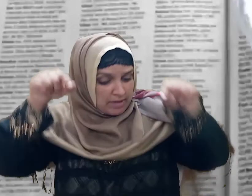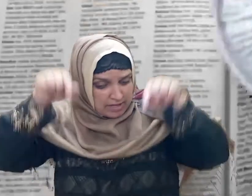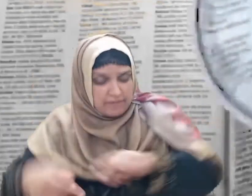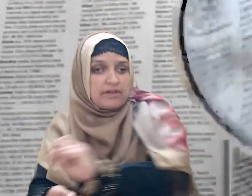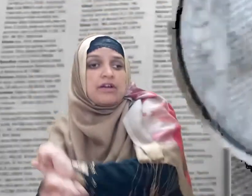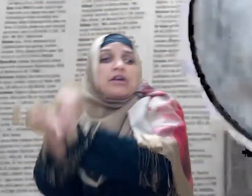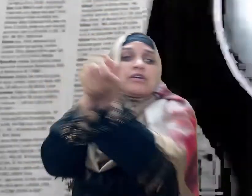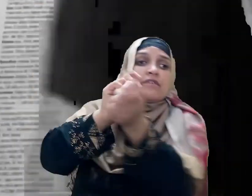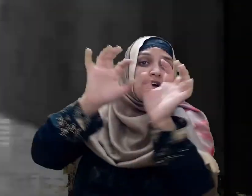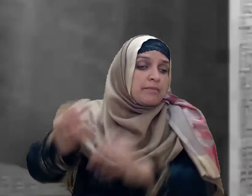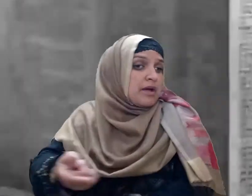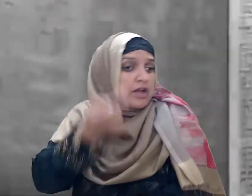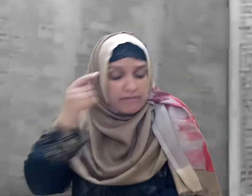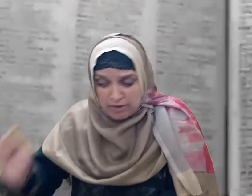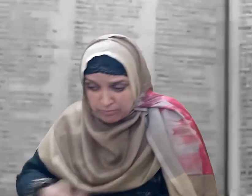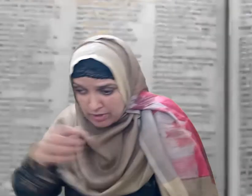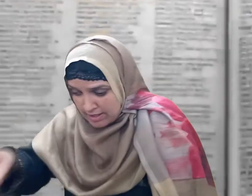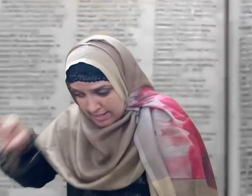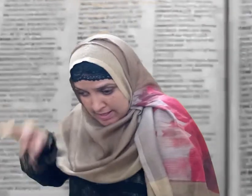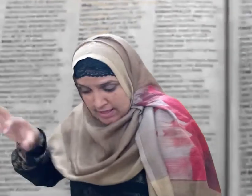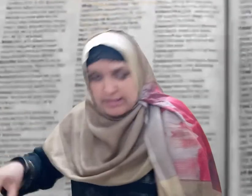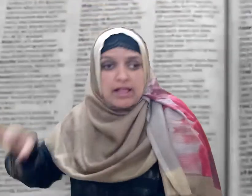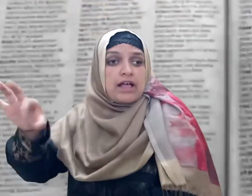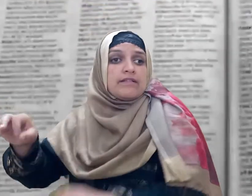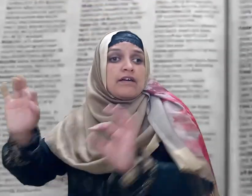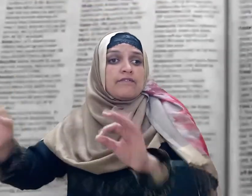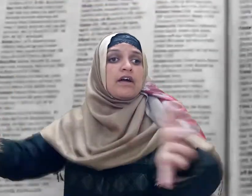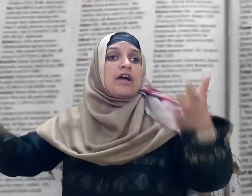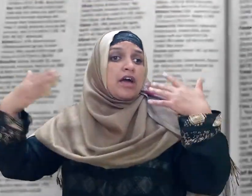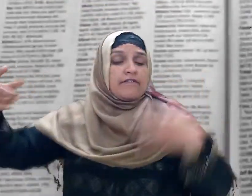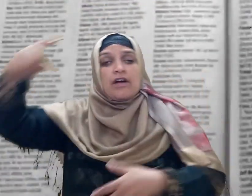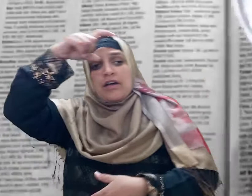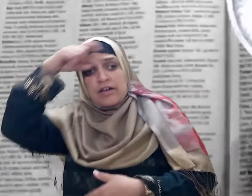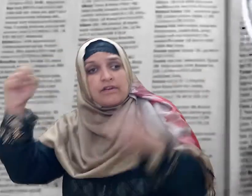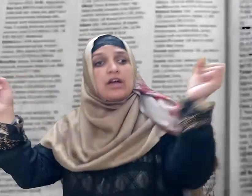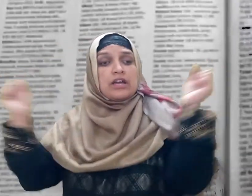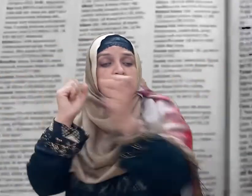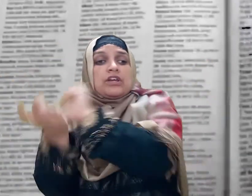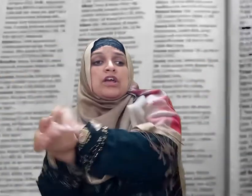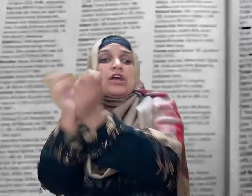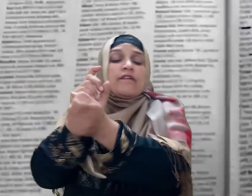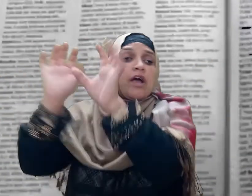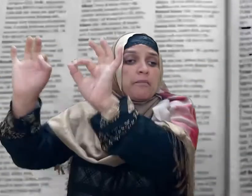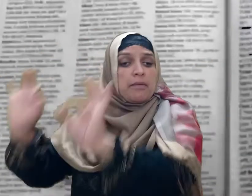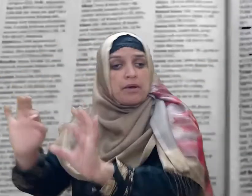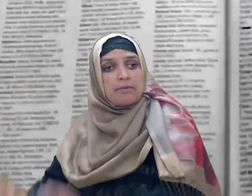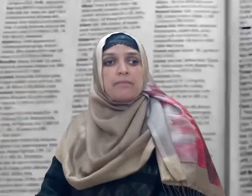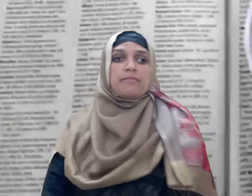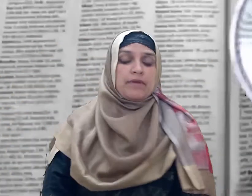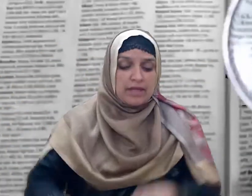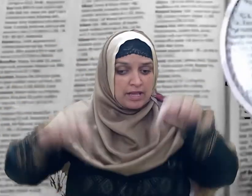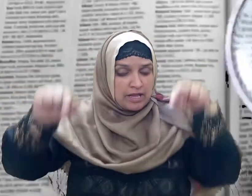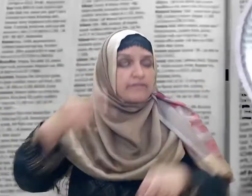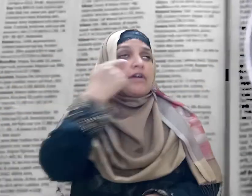ایسے آثار ملے ہیں کہ جن سے یہ پتہ چلتا ہے کہ اس صحرا کے موسم میں مختلف ادوار میں تبدیلی رونما ہوتی رہی ہے۔ یوں